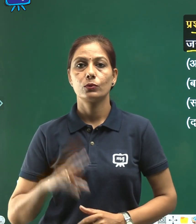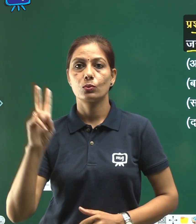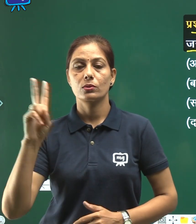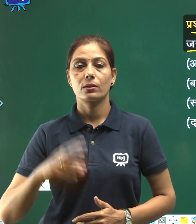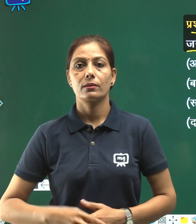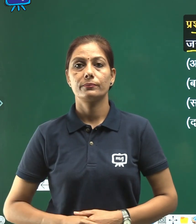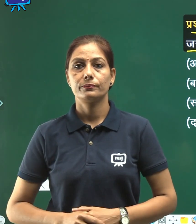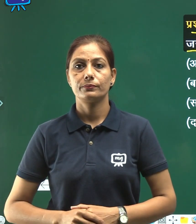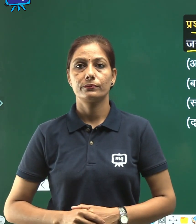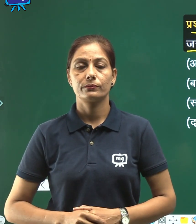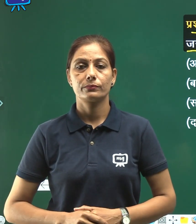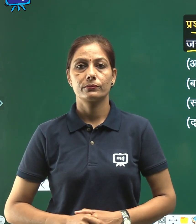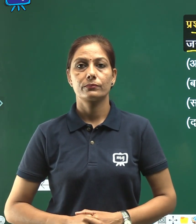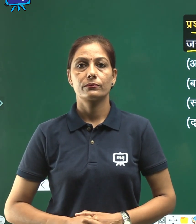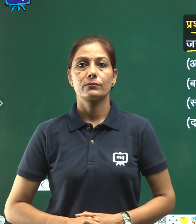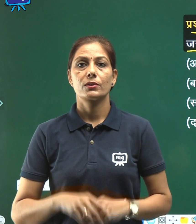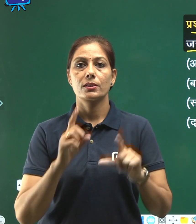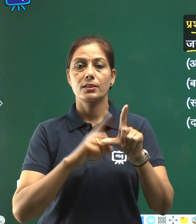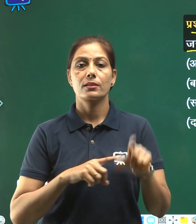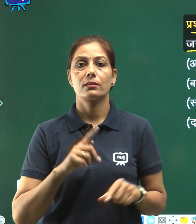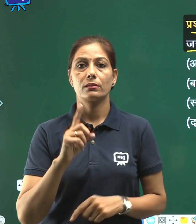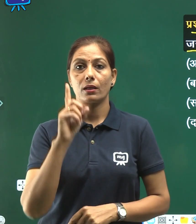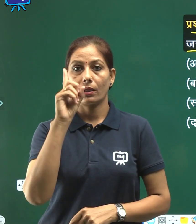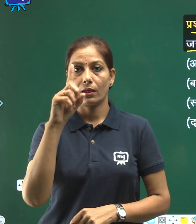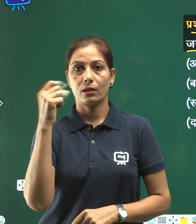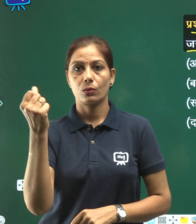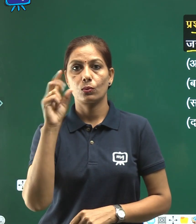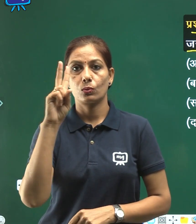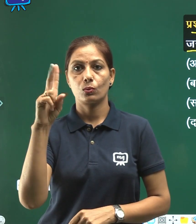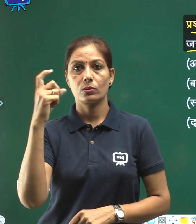दूसरा सन 1927